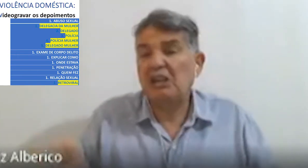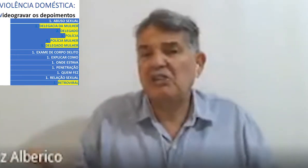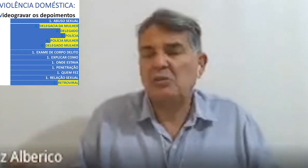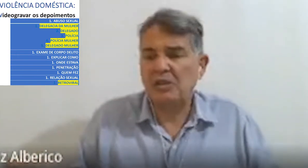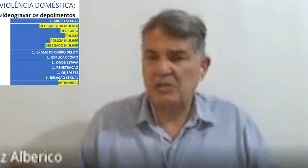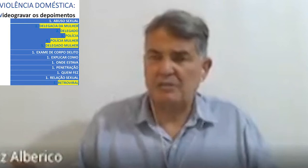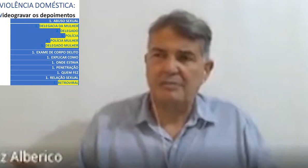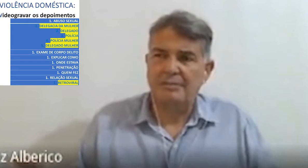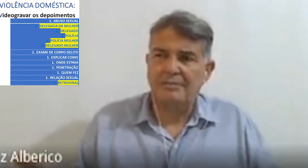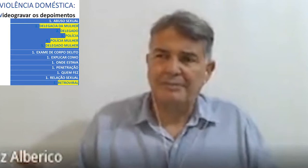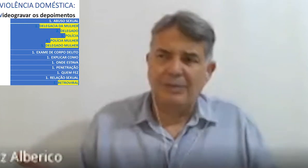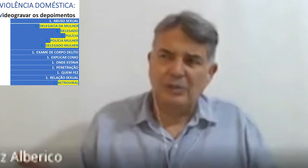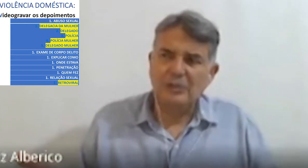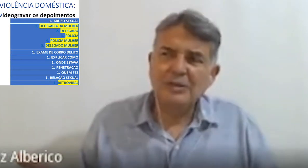igreja não deixa.